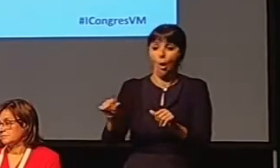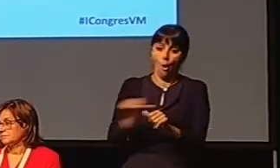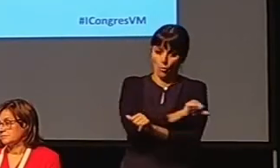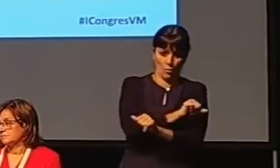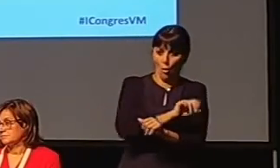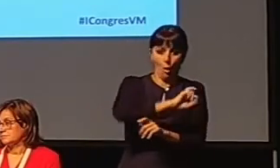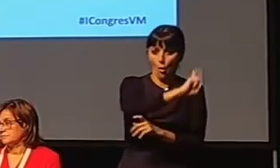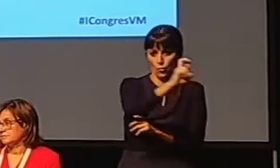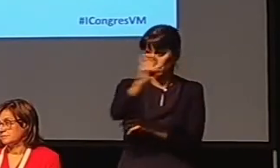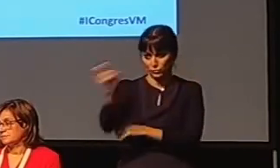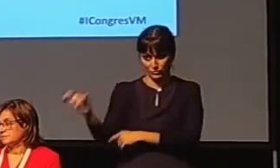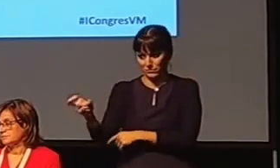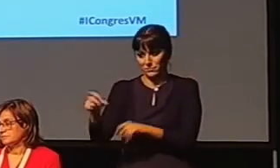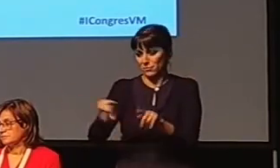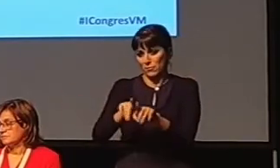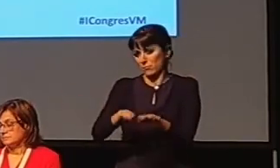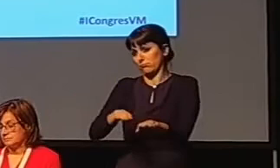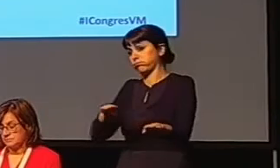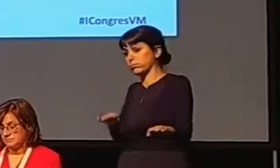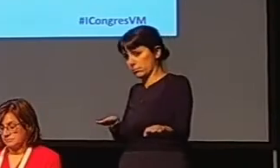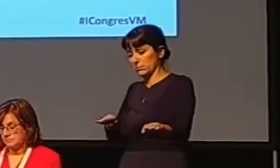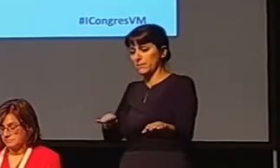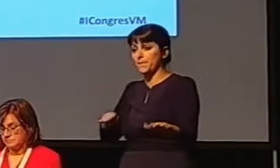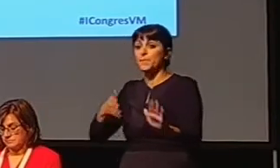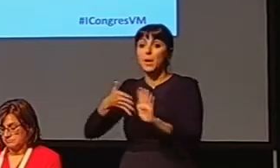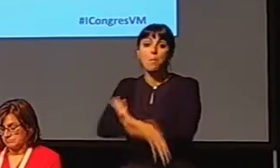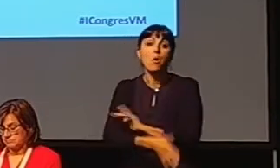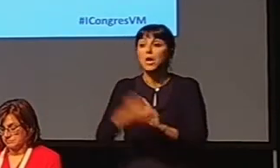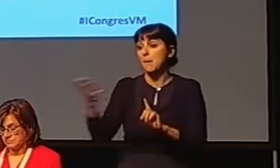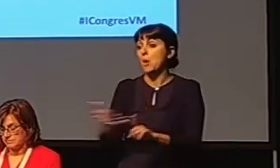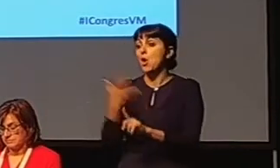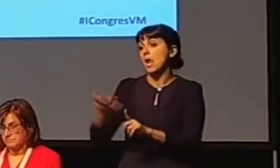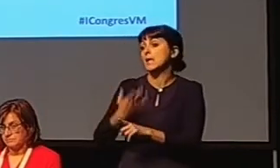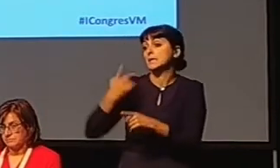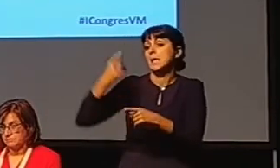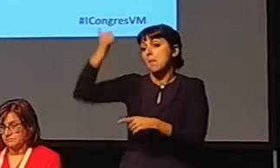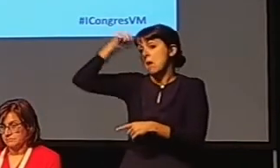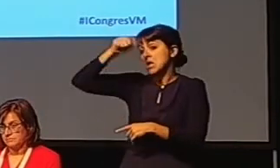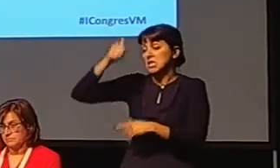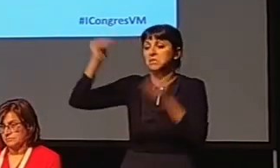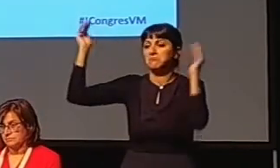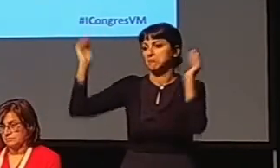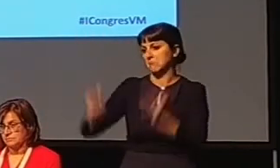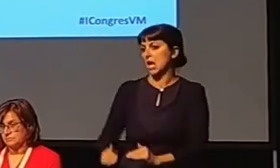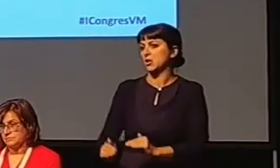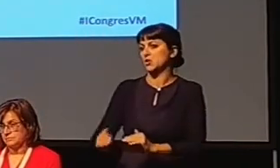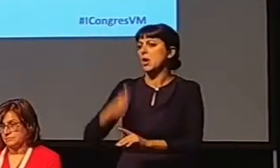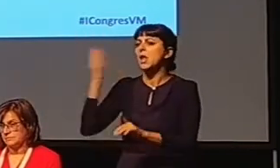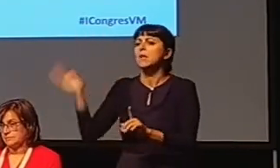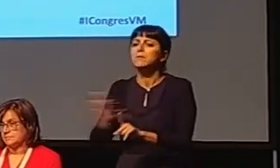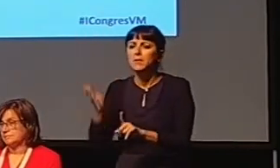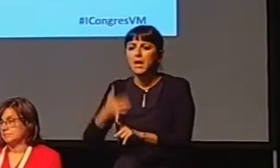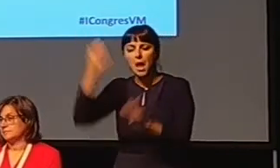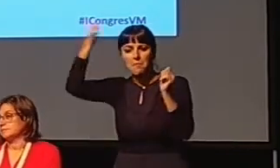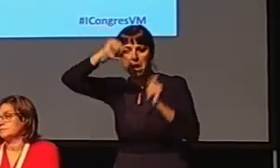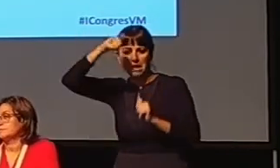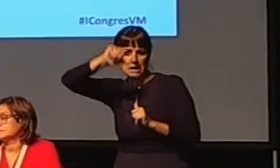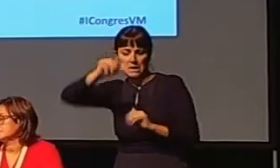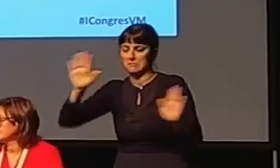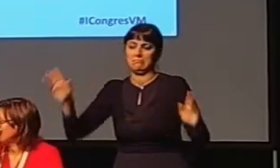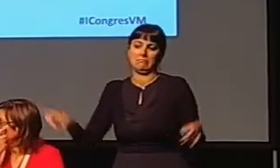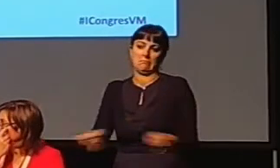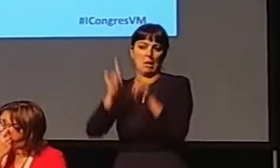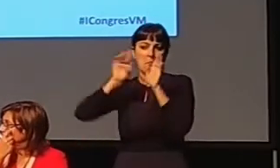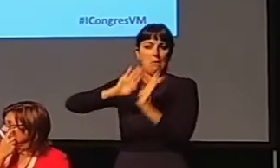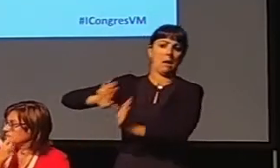llum. Sí? Per què? Perquè són els casos de violència masclista. No? Aquests casos de violència masclista que sembla ser que no tenen res a veure.